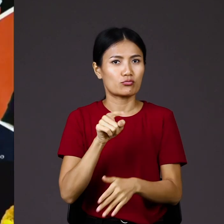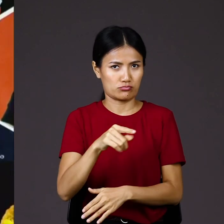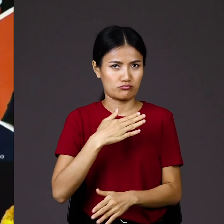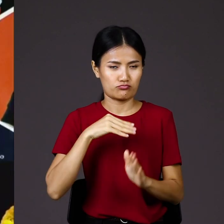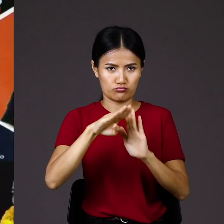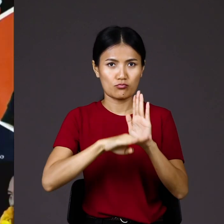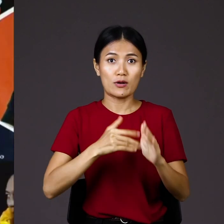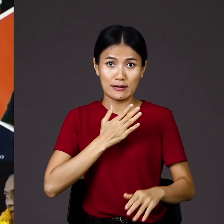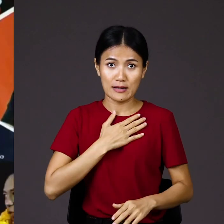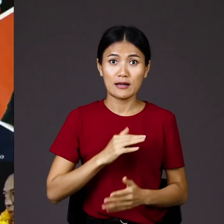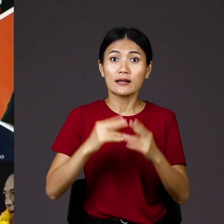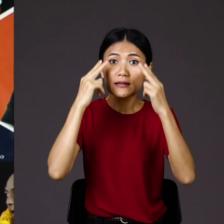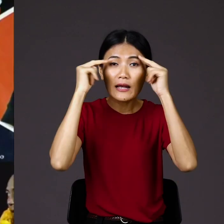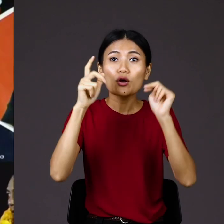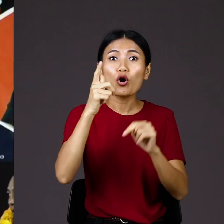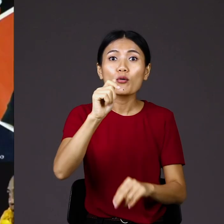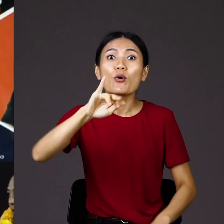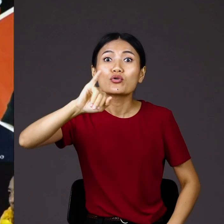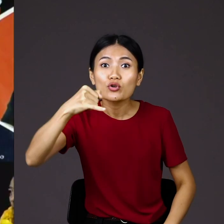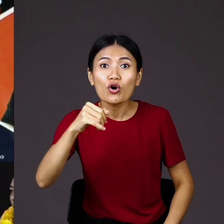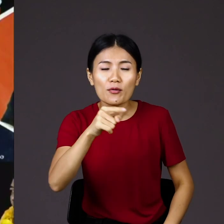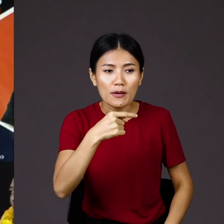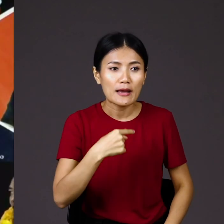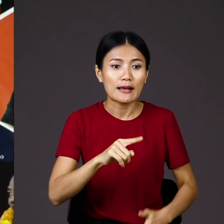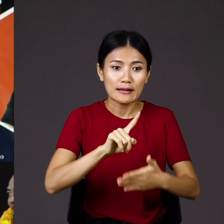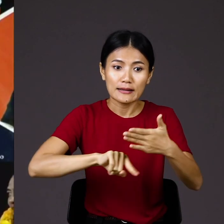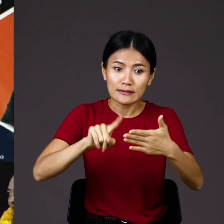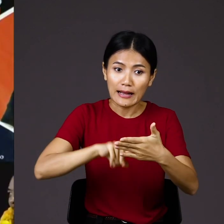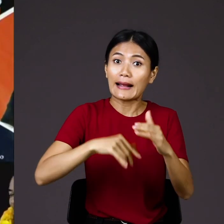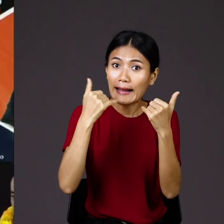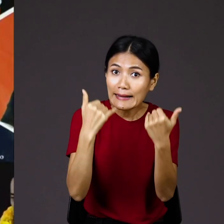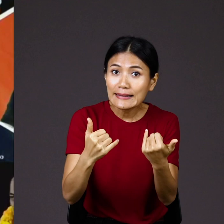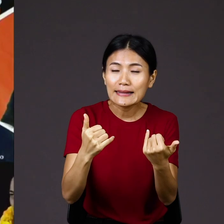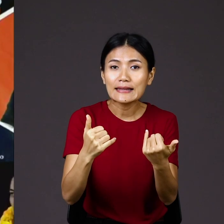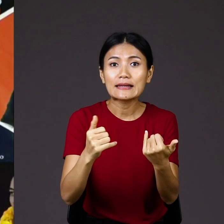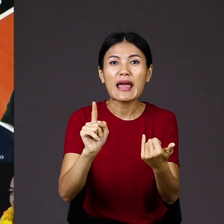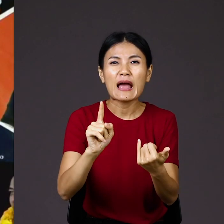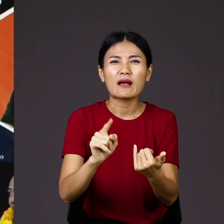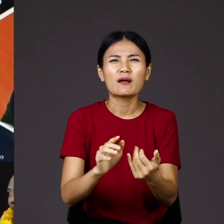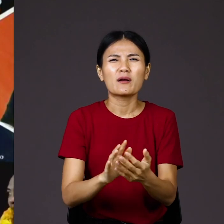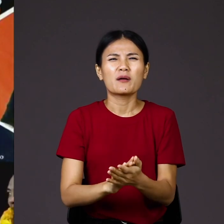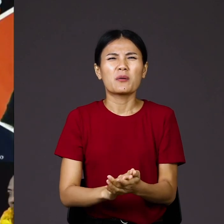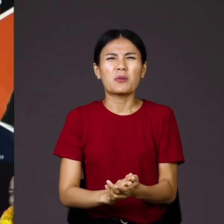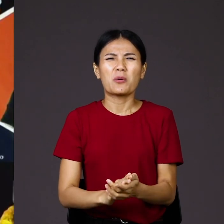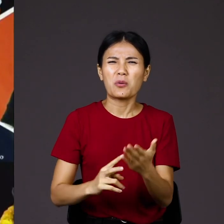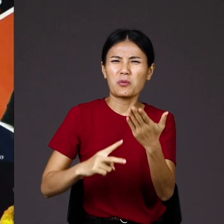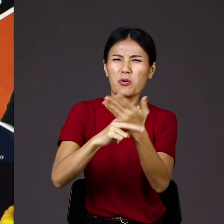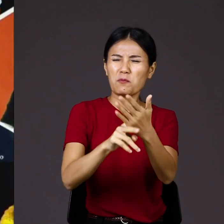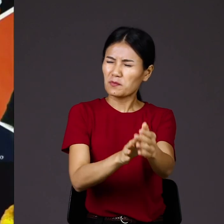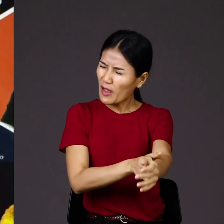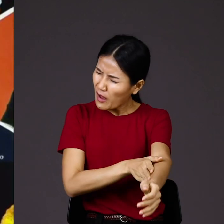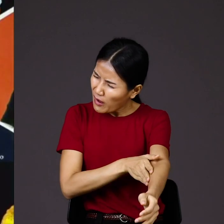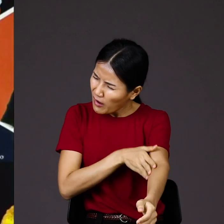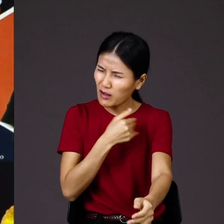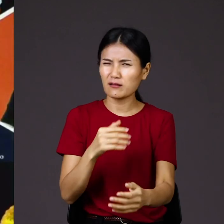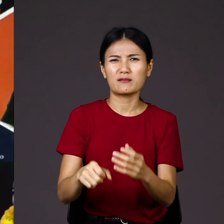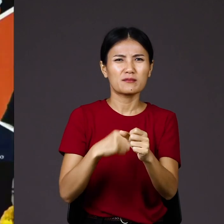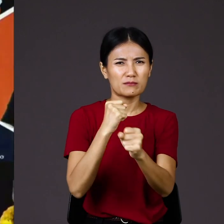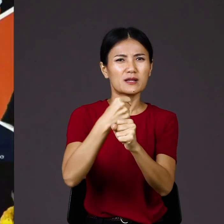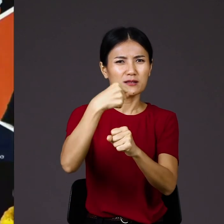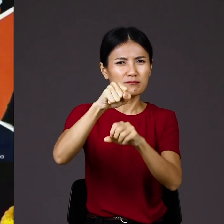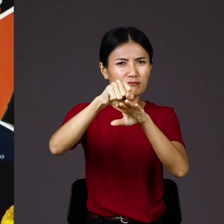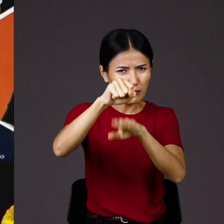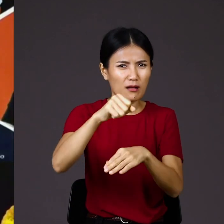จะเลือกกันในวันที่20นี้เป็นการเลือกในรอบเกือบ10ปีเกือบทศวรรษเราไม่ได้เลือกกันมานานแ